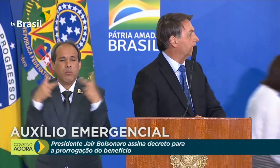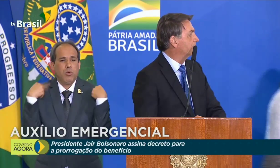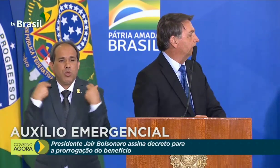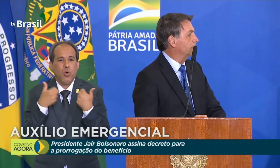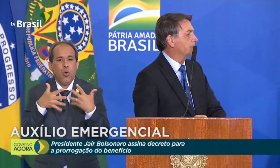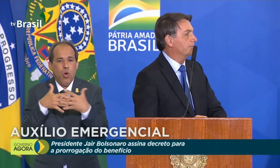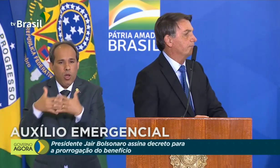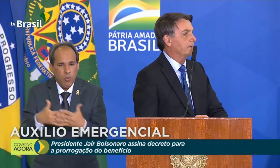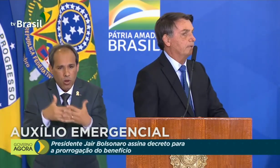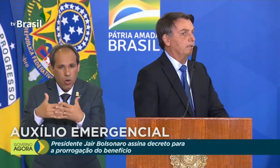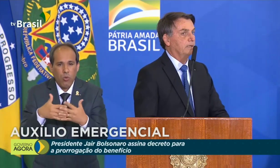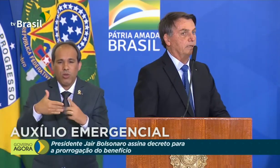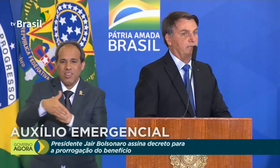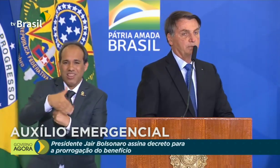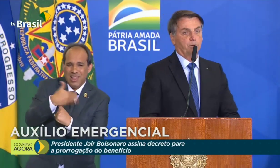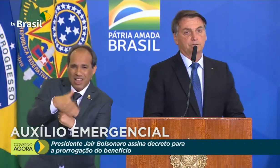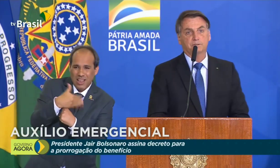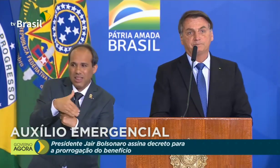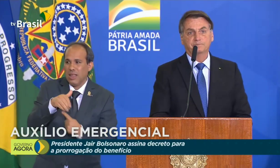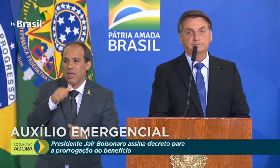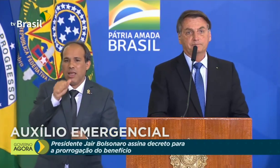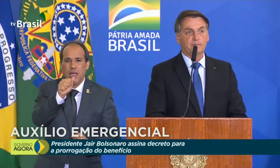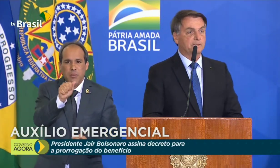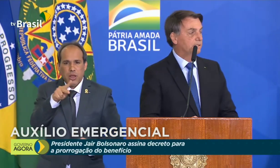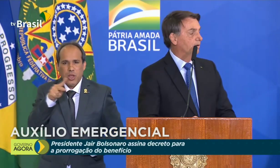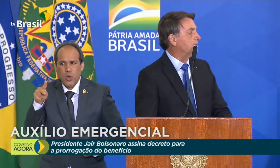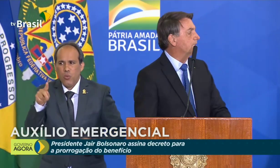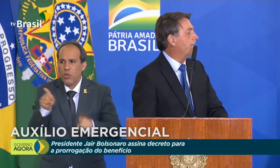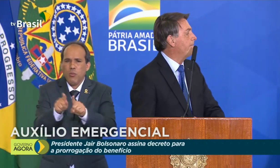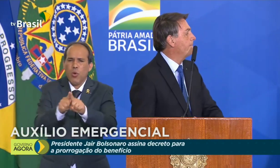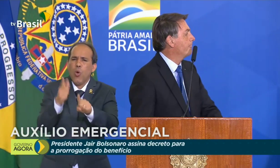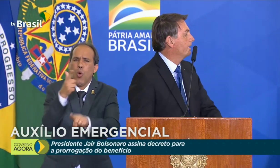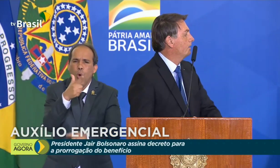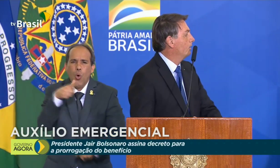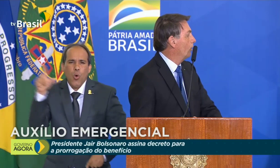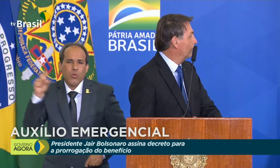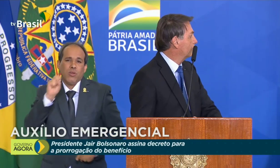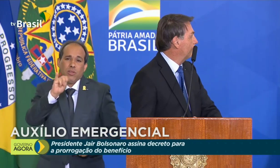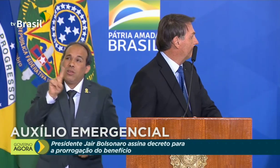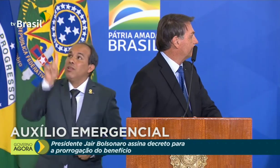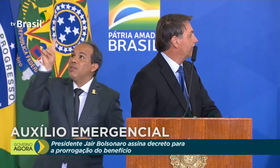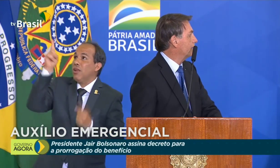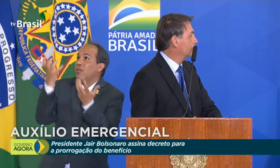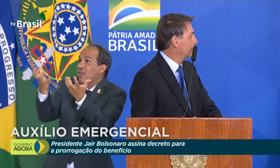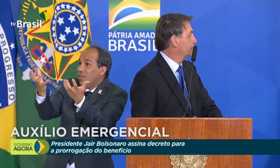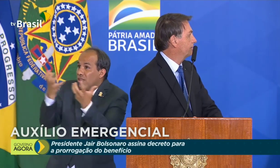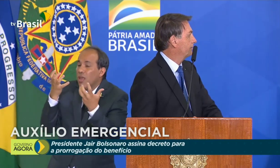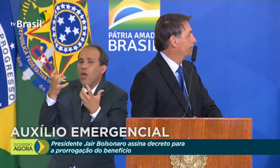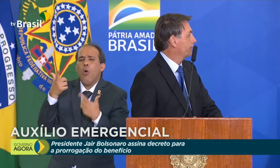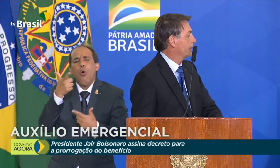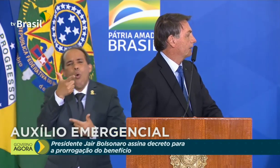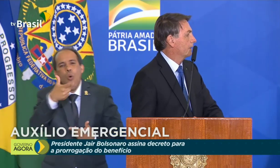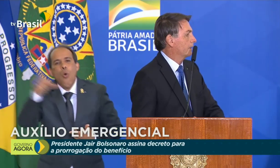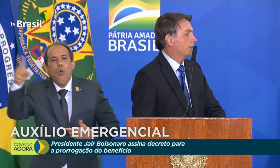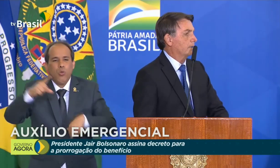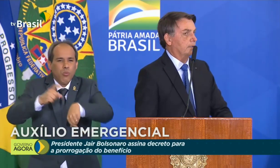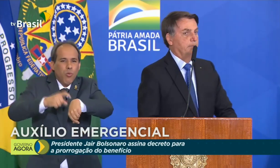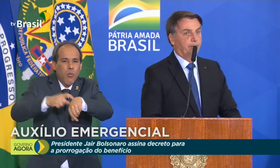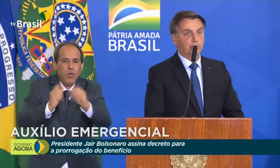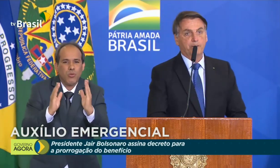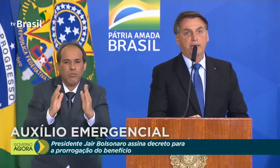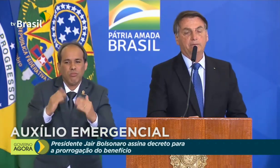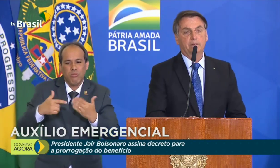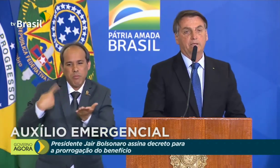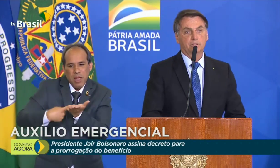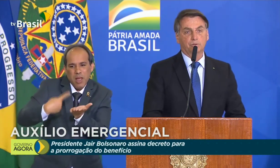táxi, aplicativos, entre outros. Se Deus quiser, outros momentos estaremos juntos